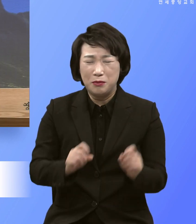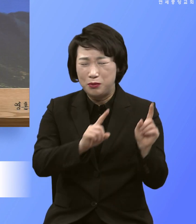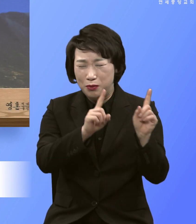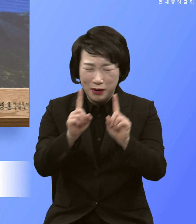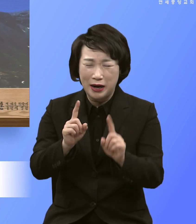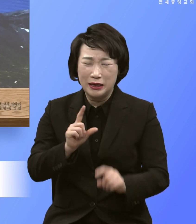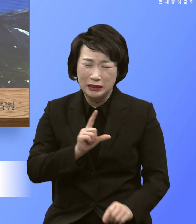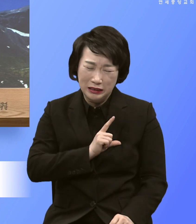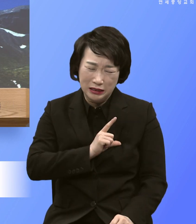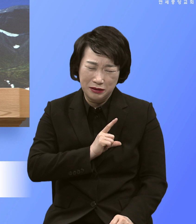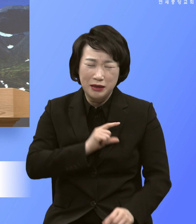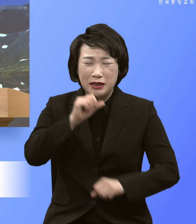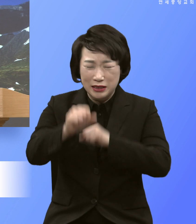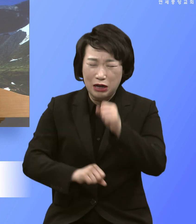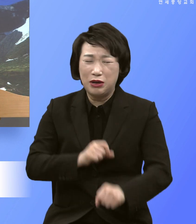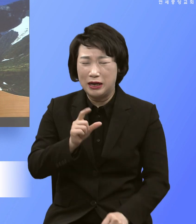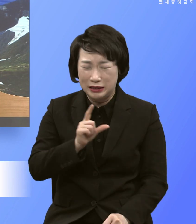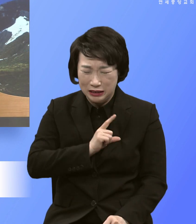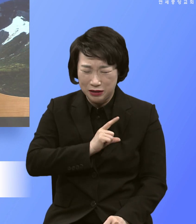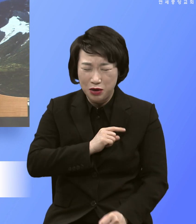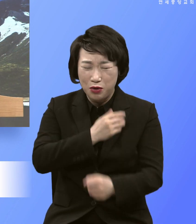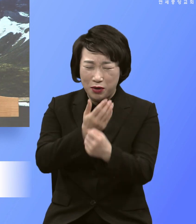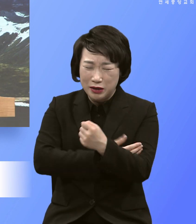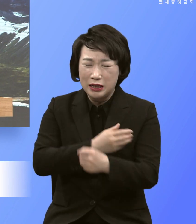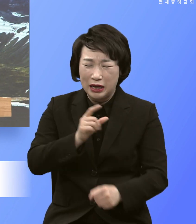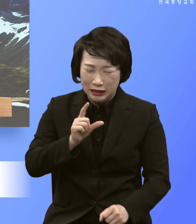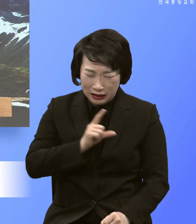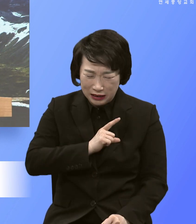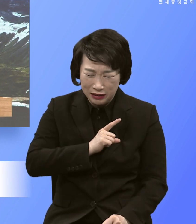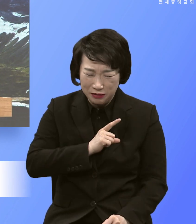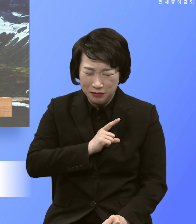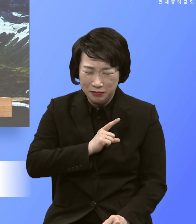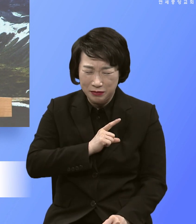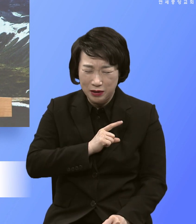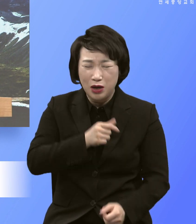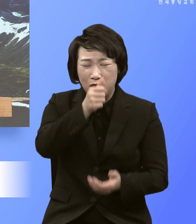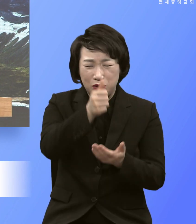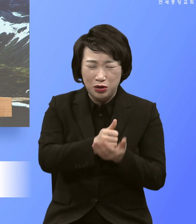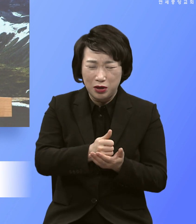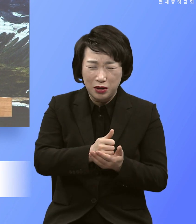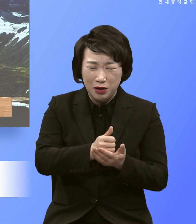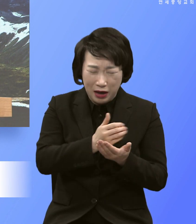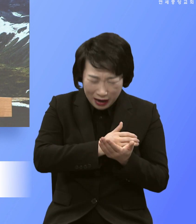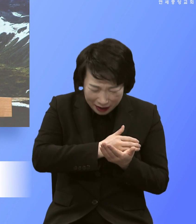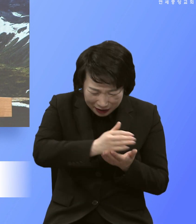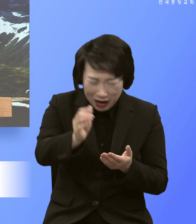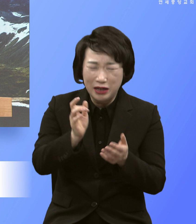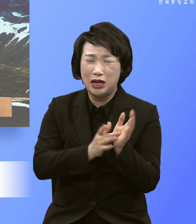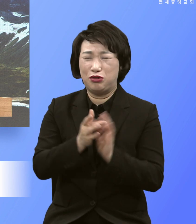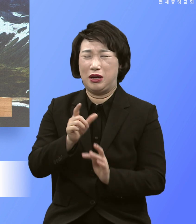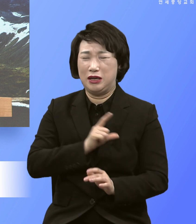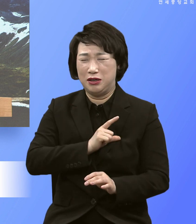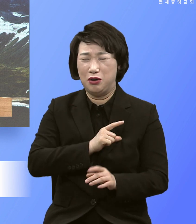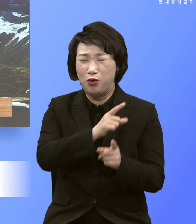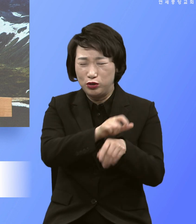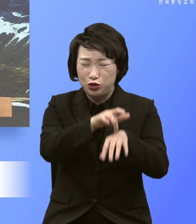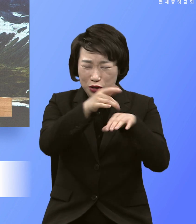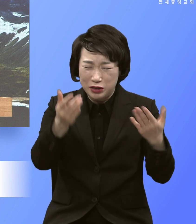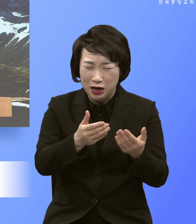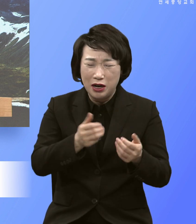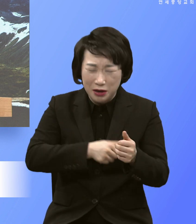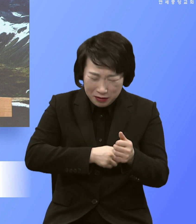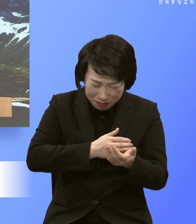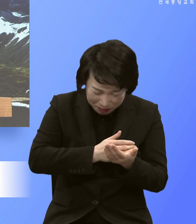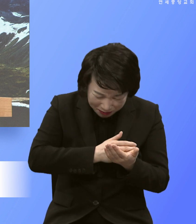부활의 이름, 자유한 이름, 권세 있는 이름, 죄를 도말하신 이름, 마귀 사단